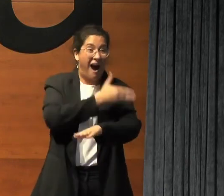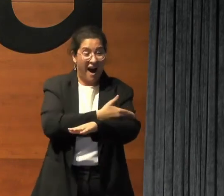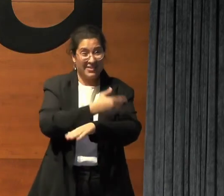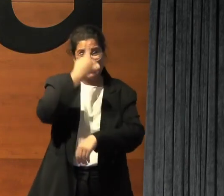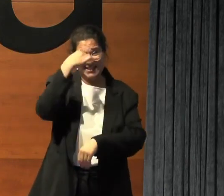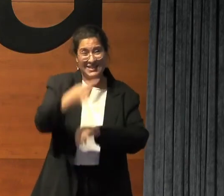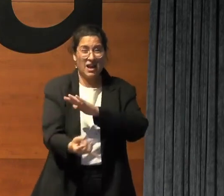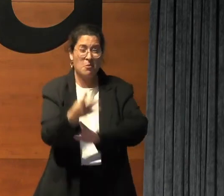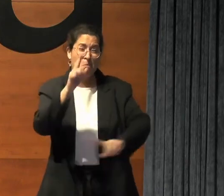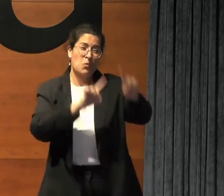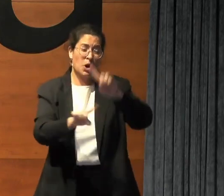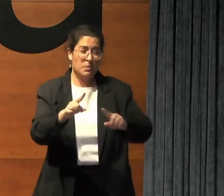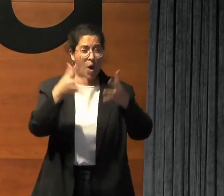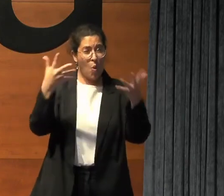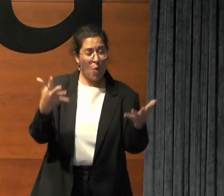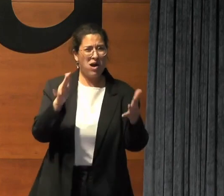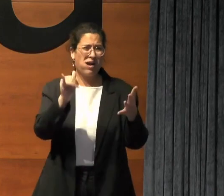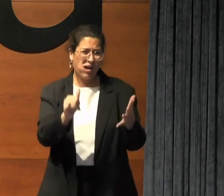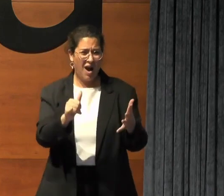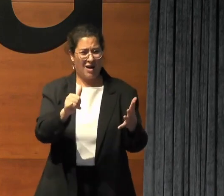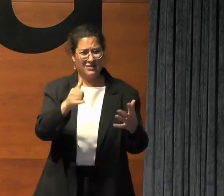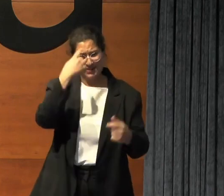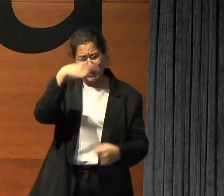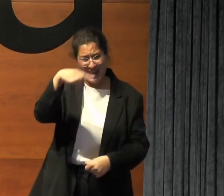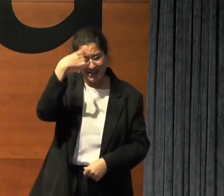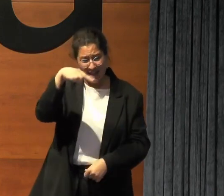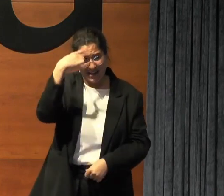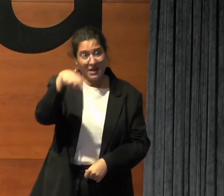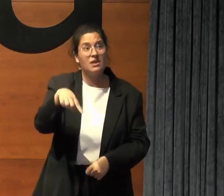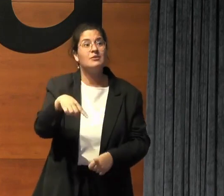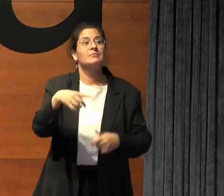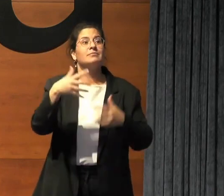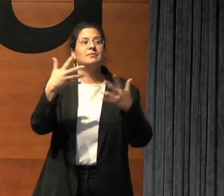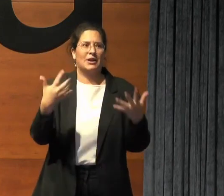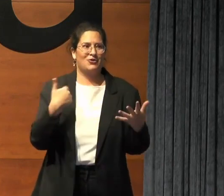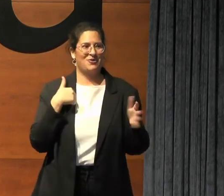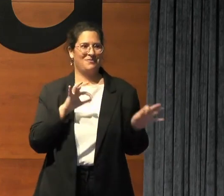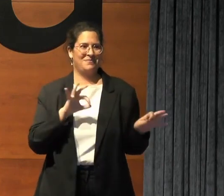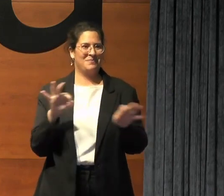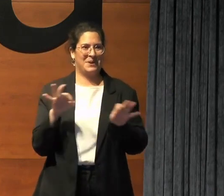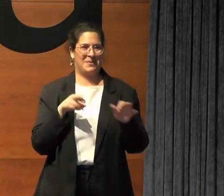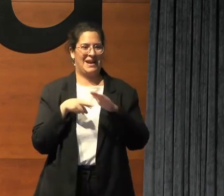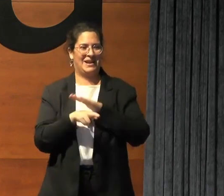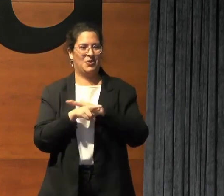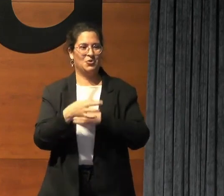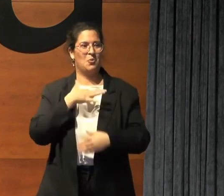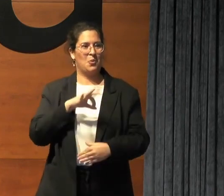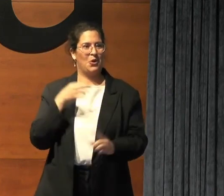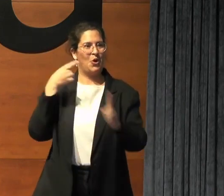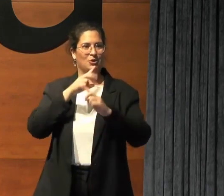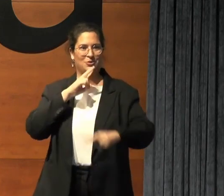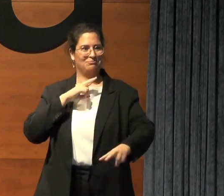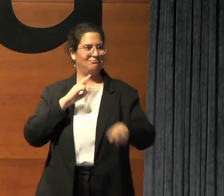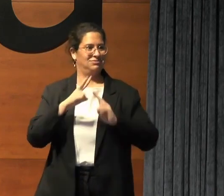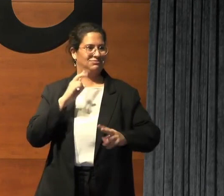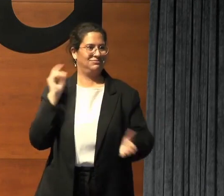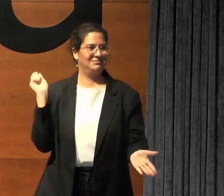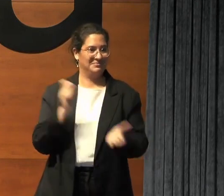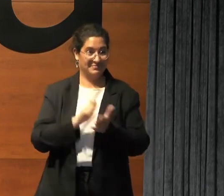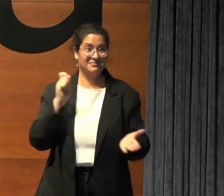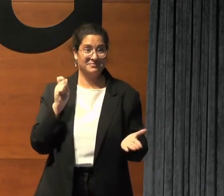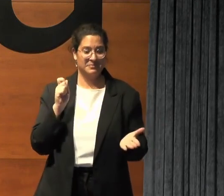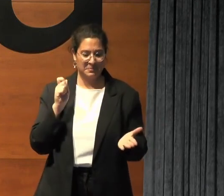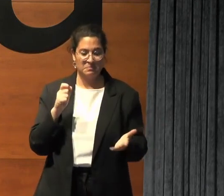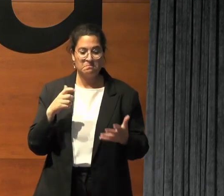La conclusión general es la importancia de conocer las posibles demandas que pueden surgir en el servicio de interpretación.